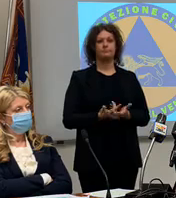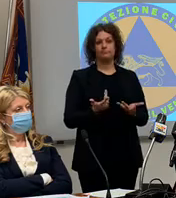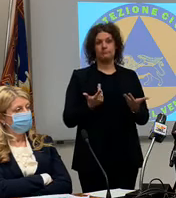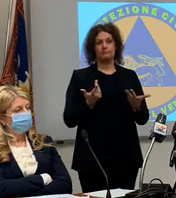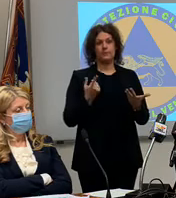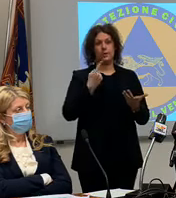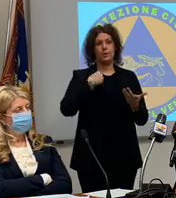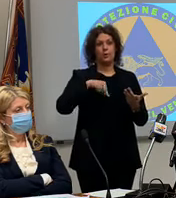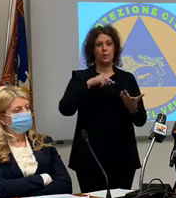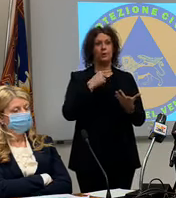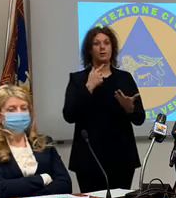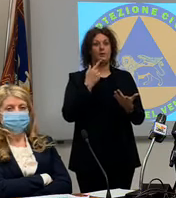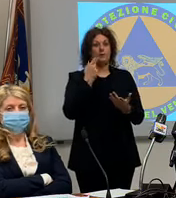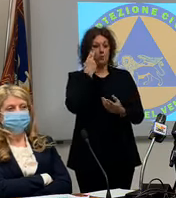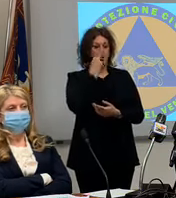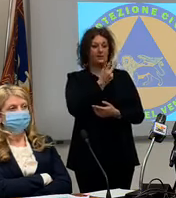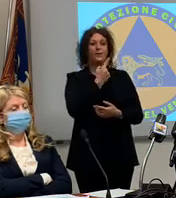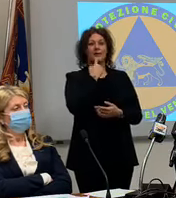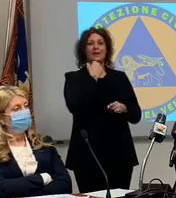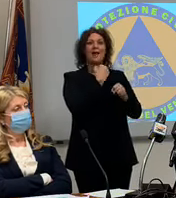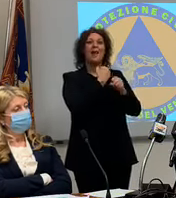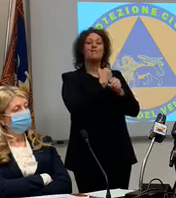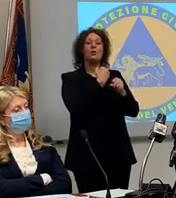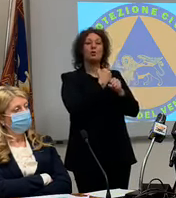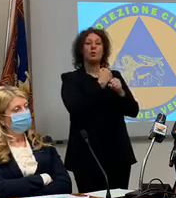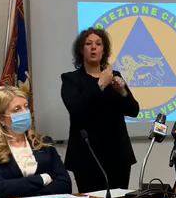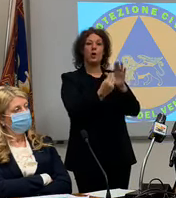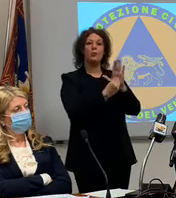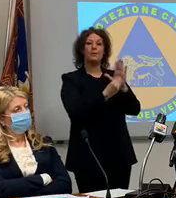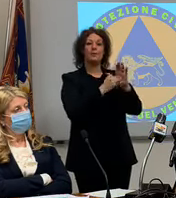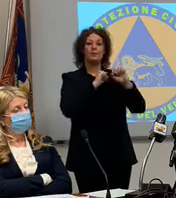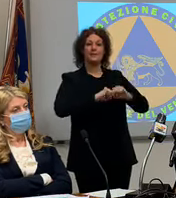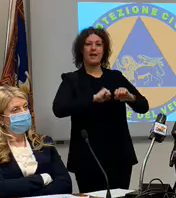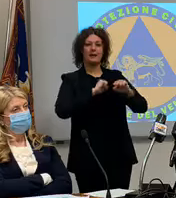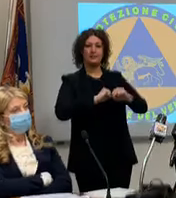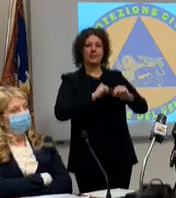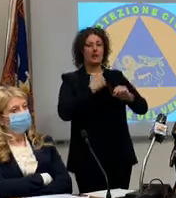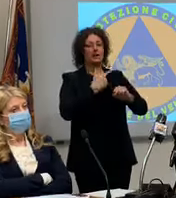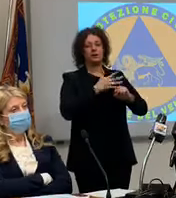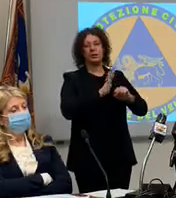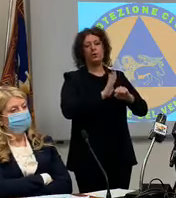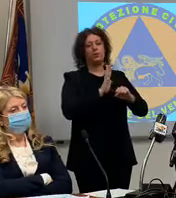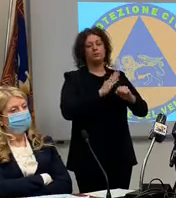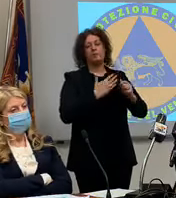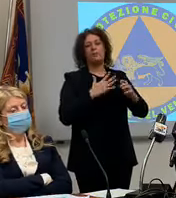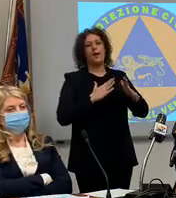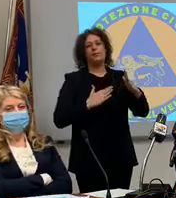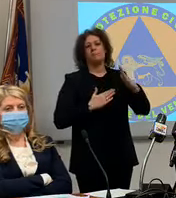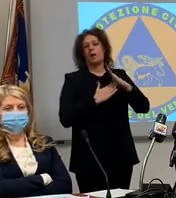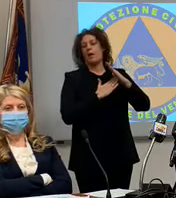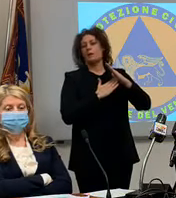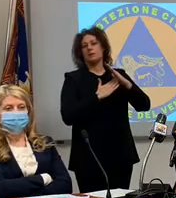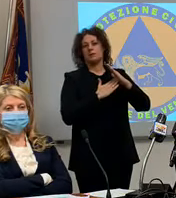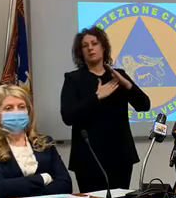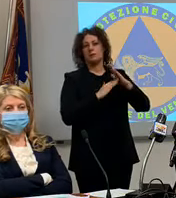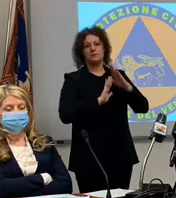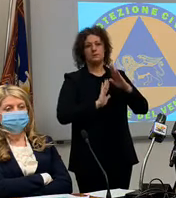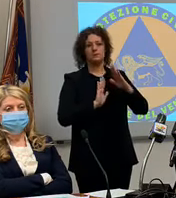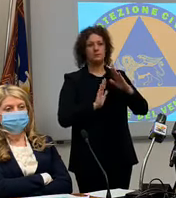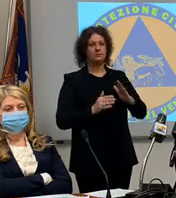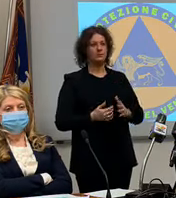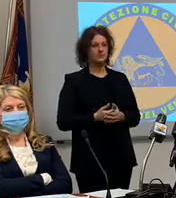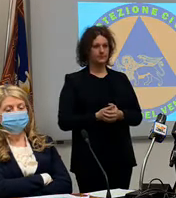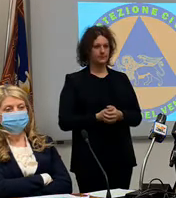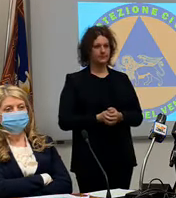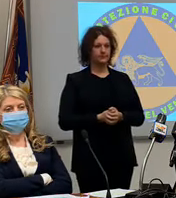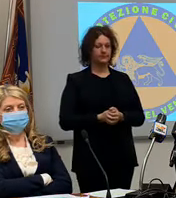ovviamente ai ricoverati Ma gli operatori sono tirati il Cambiando discorso le